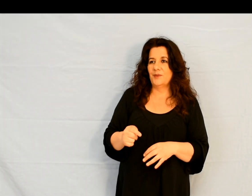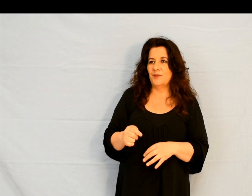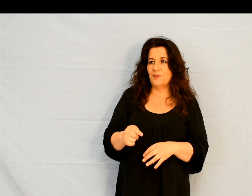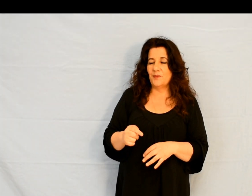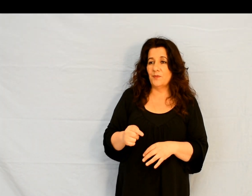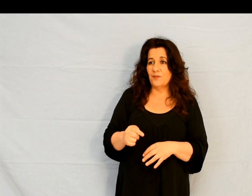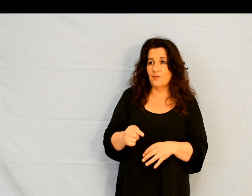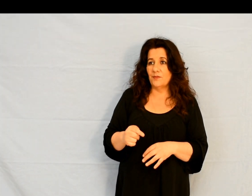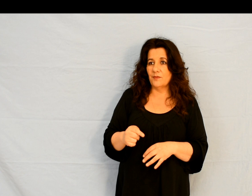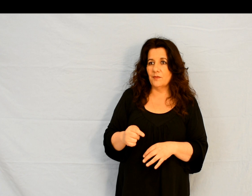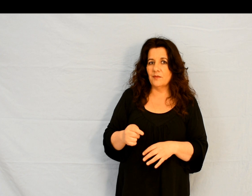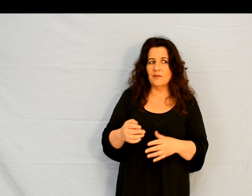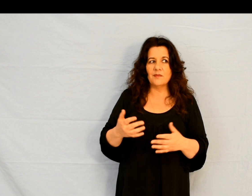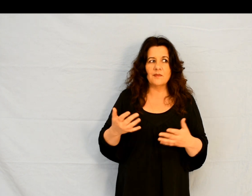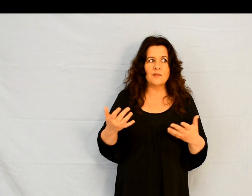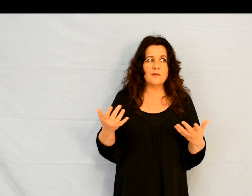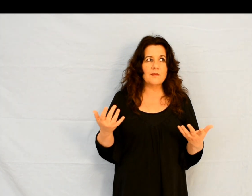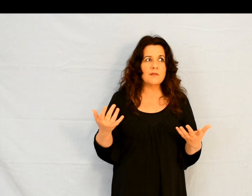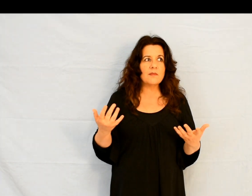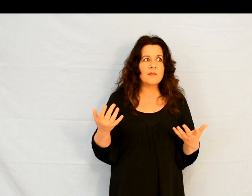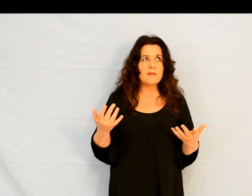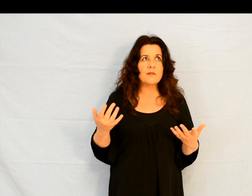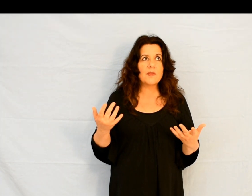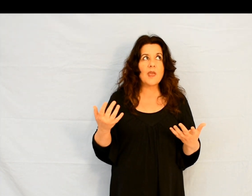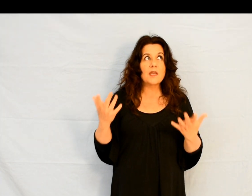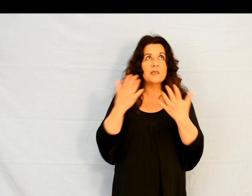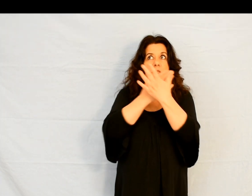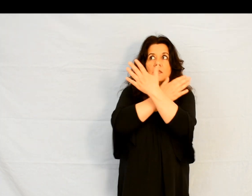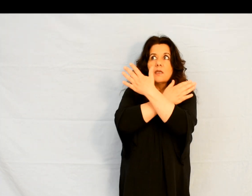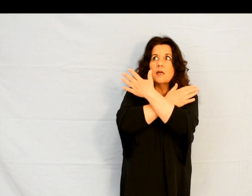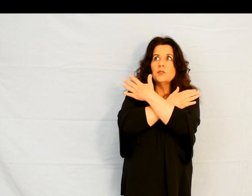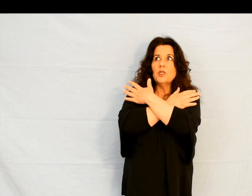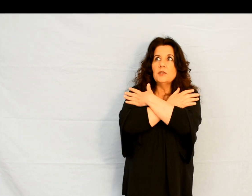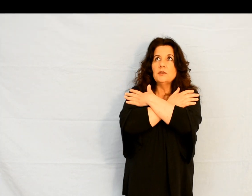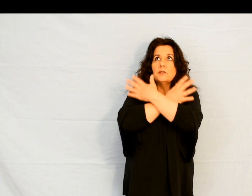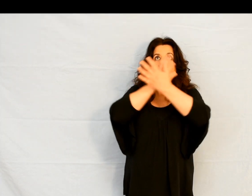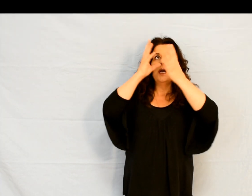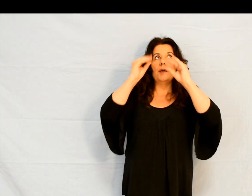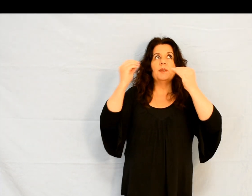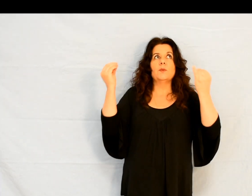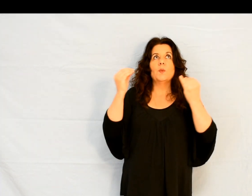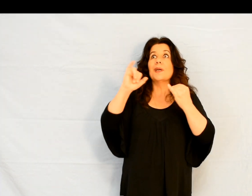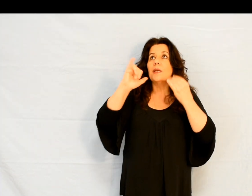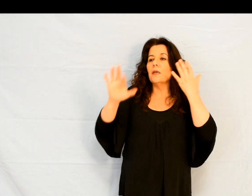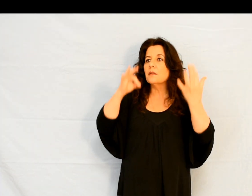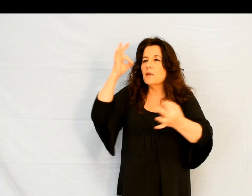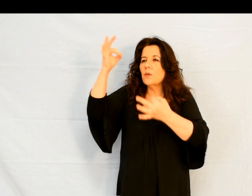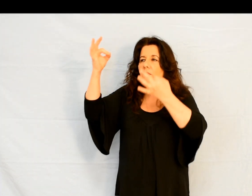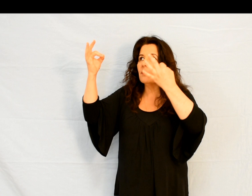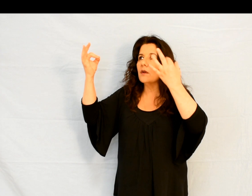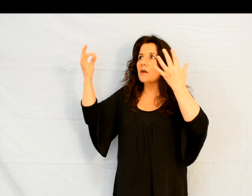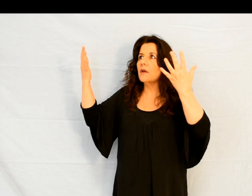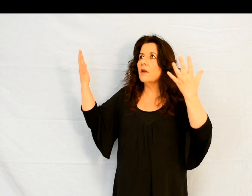Mais qui donc a découvert la demeure de la sagesse? Qui a pénétré jusqu'à ses trésors?